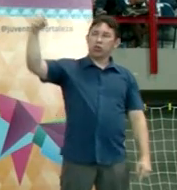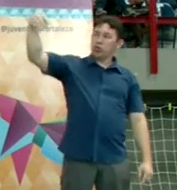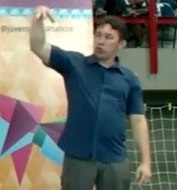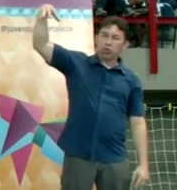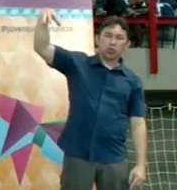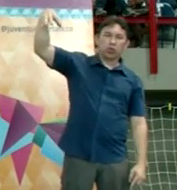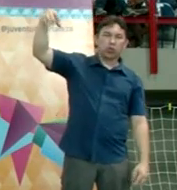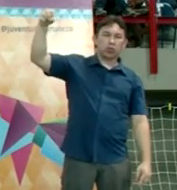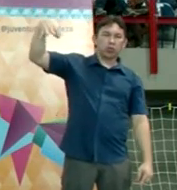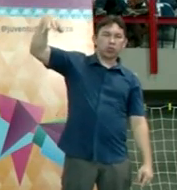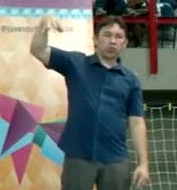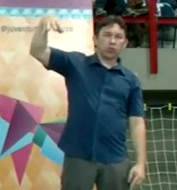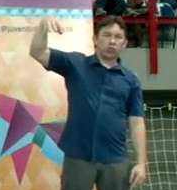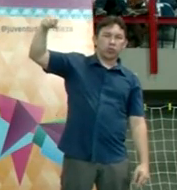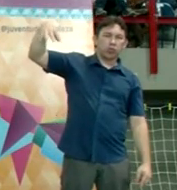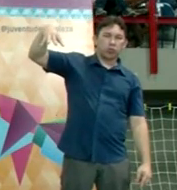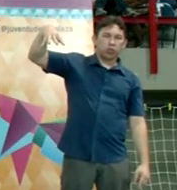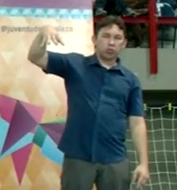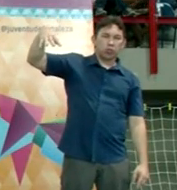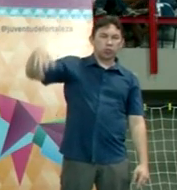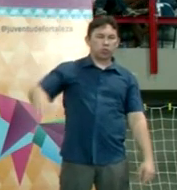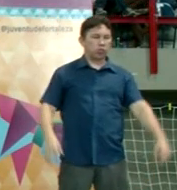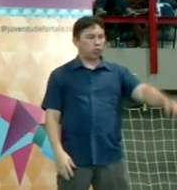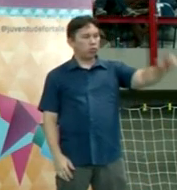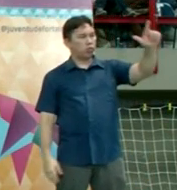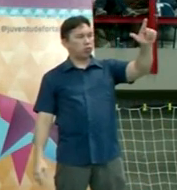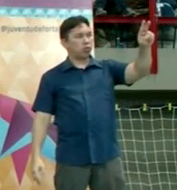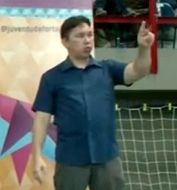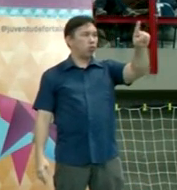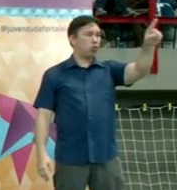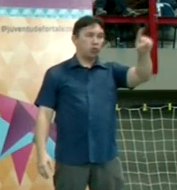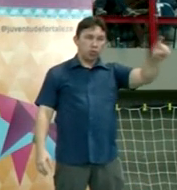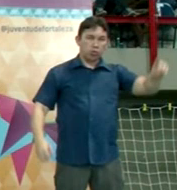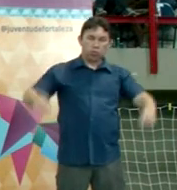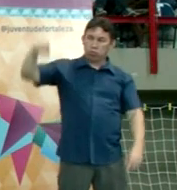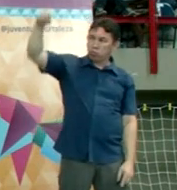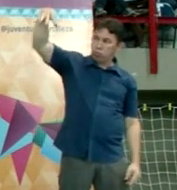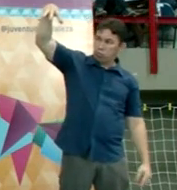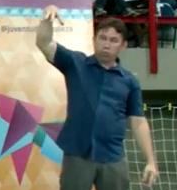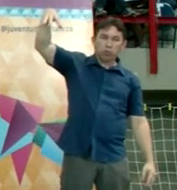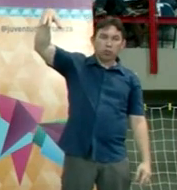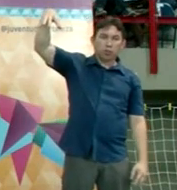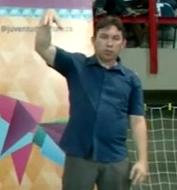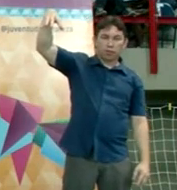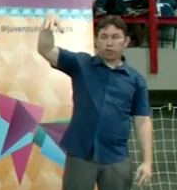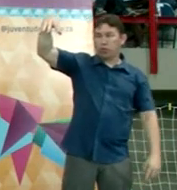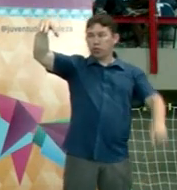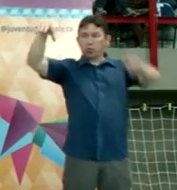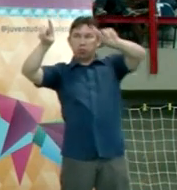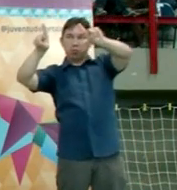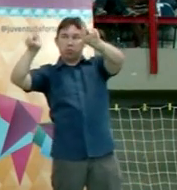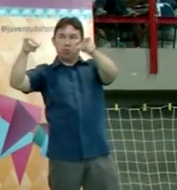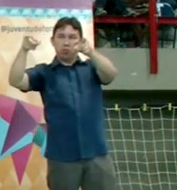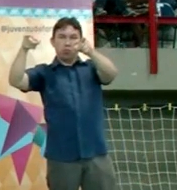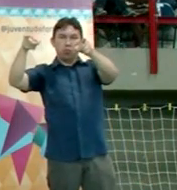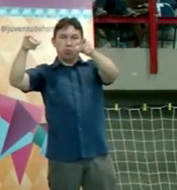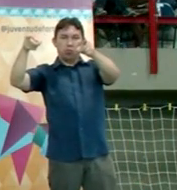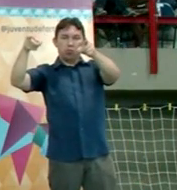luz. Luz. L-U-Z. Luz. E aí você vai colocar entre